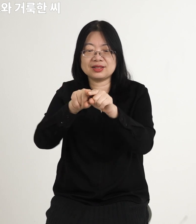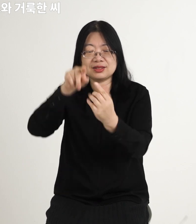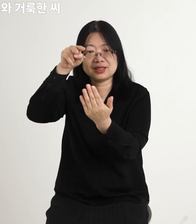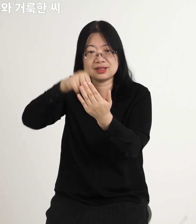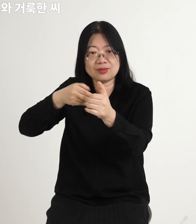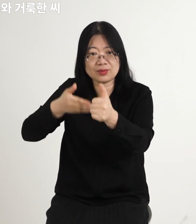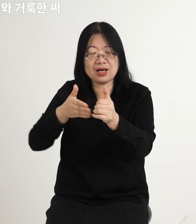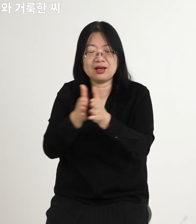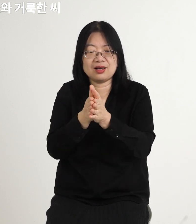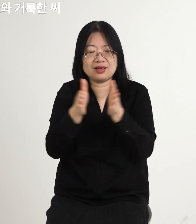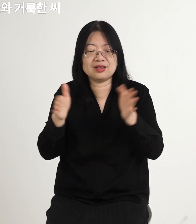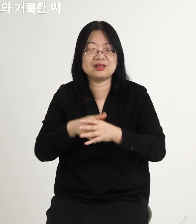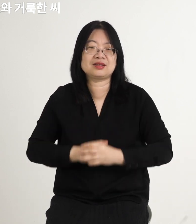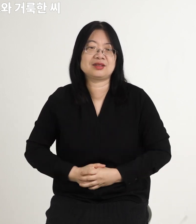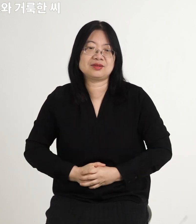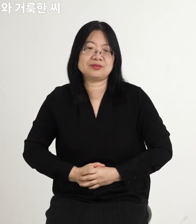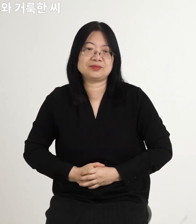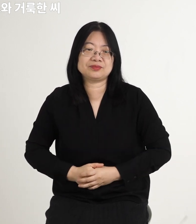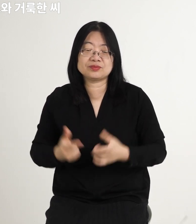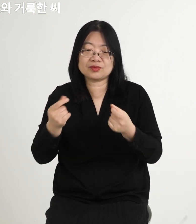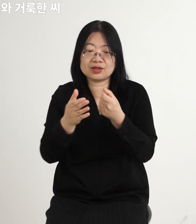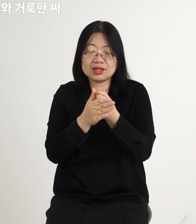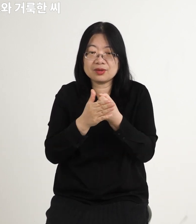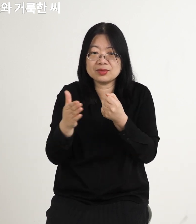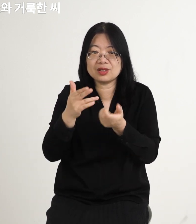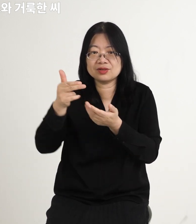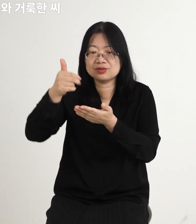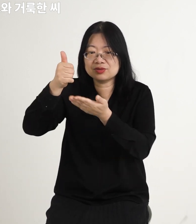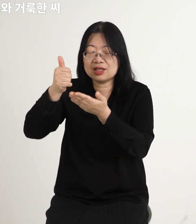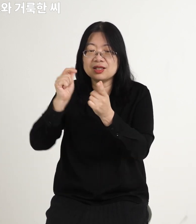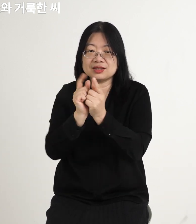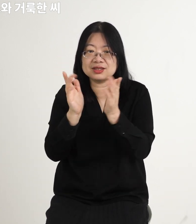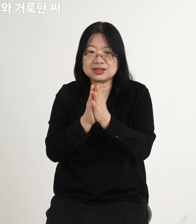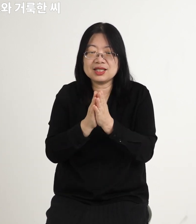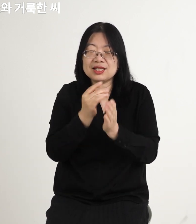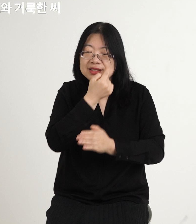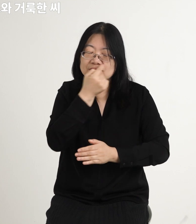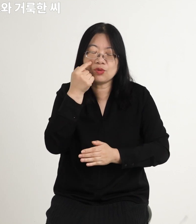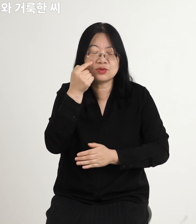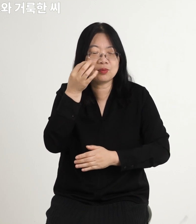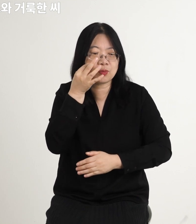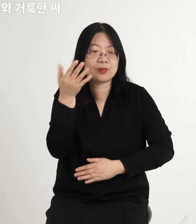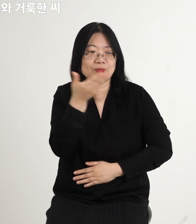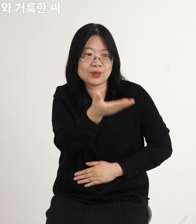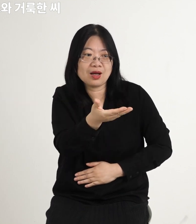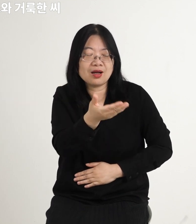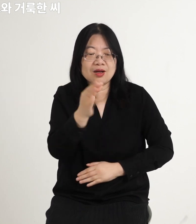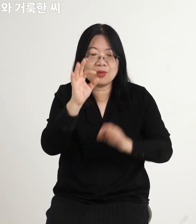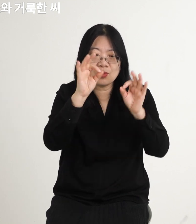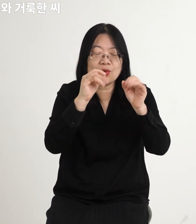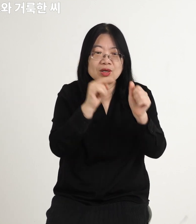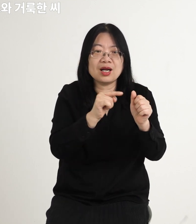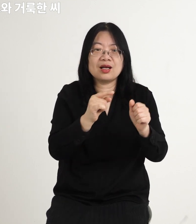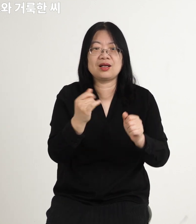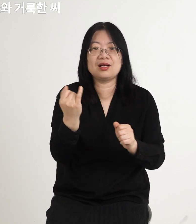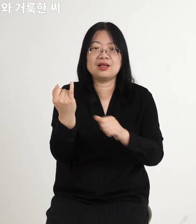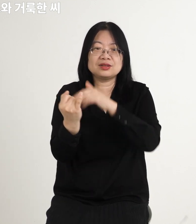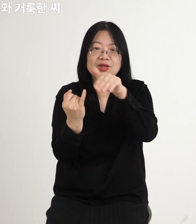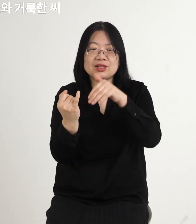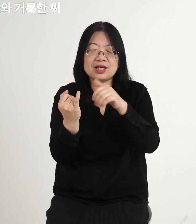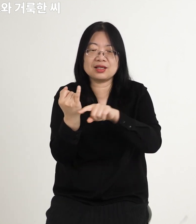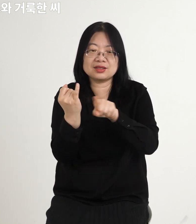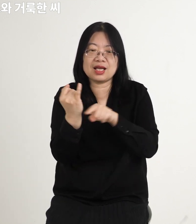읽읍시다. 시작. 그러므로 주께서 친히 징조를 너에게 주실 것이라. 보라, 처녀가